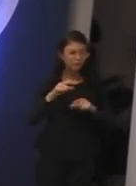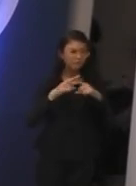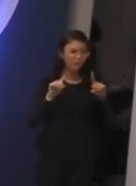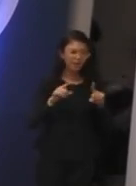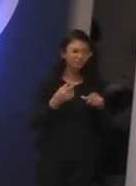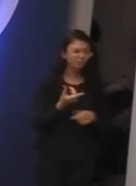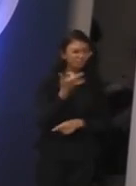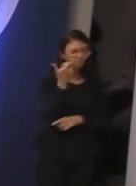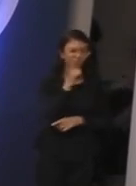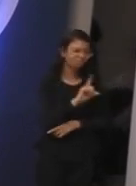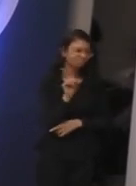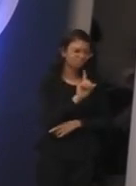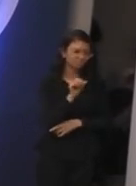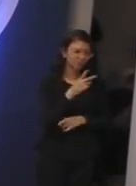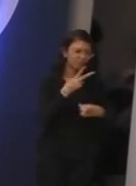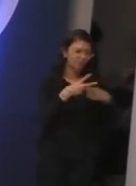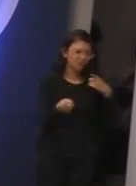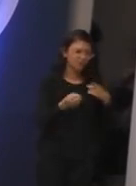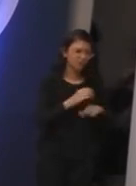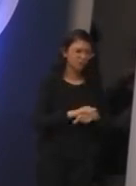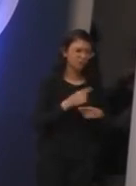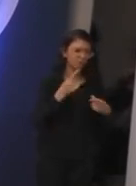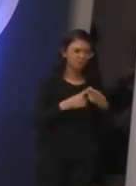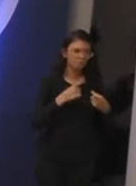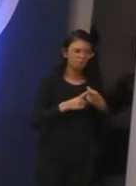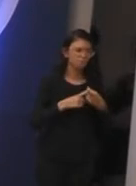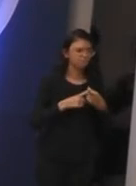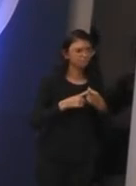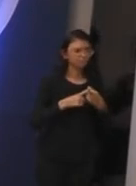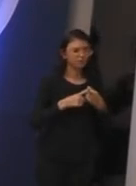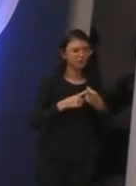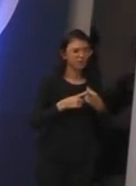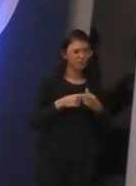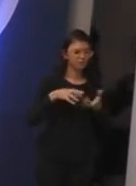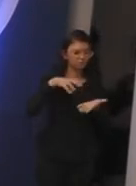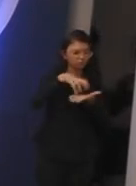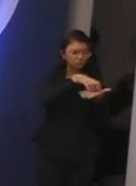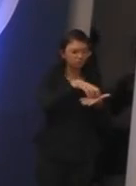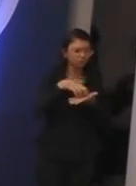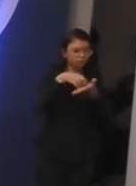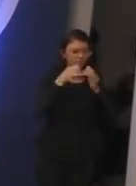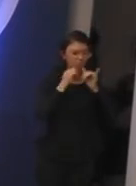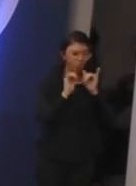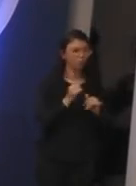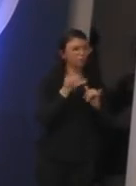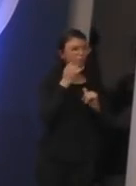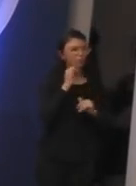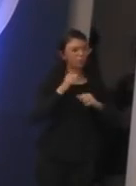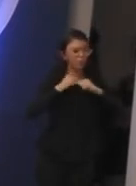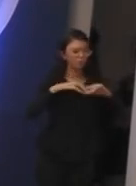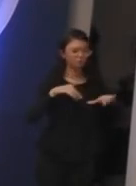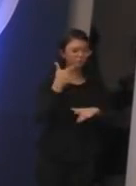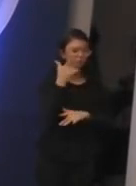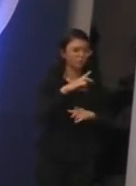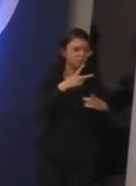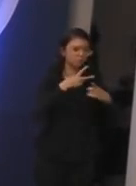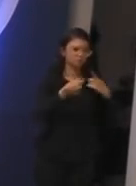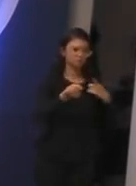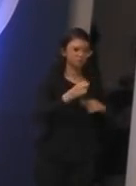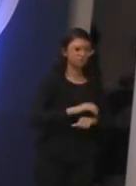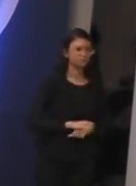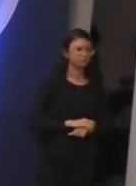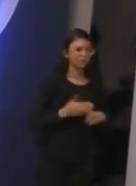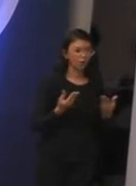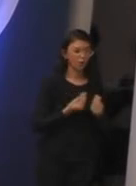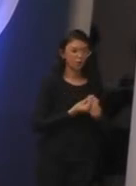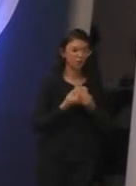das distribuidoras dessa categoria teve aumento da satisfação e o score acima de 60 pontos. Agora, realizar a